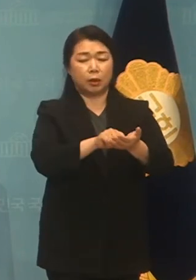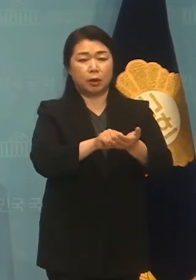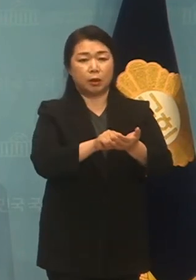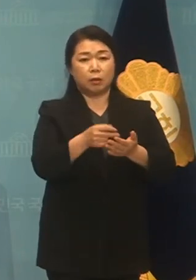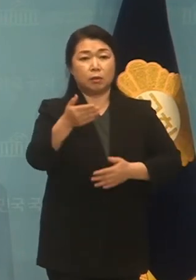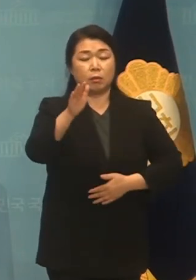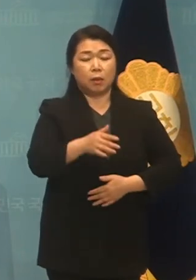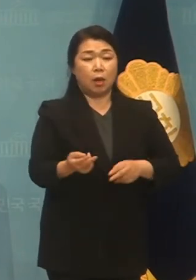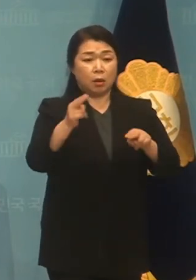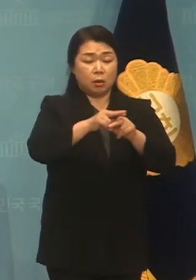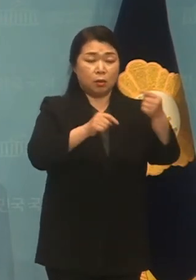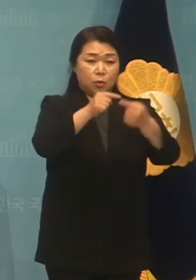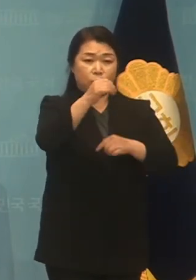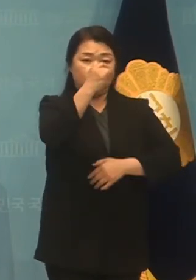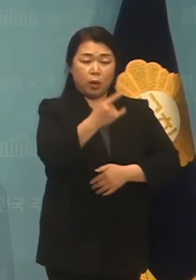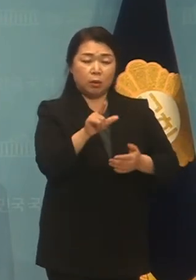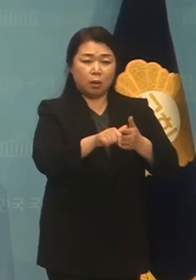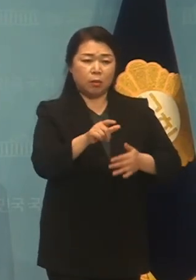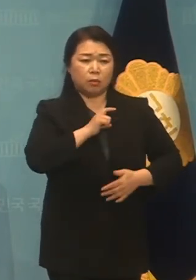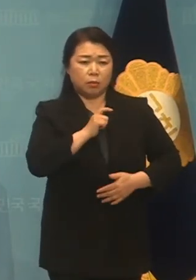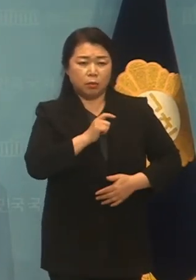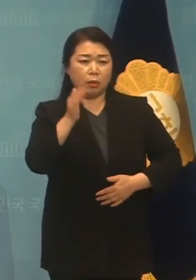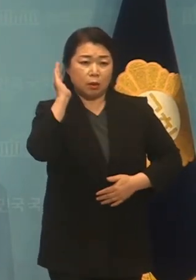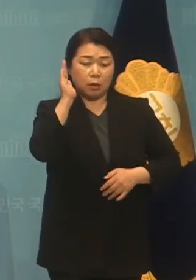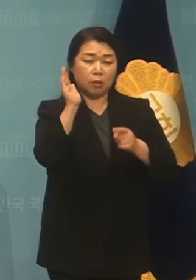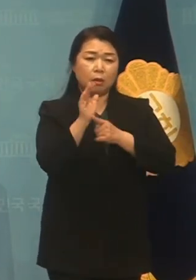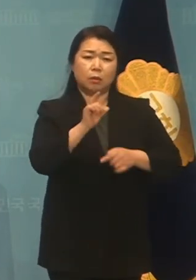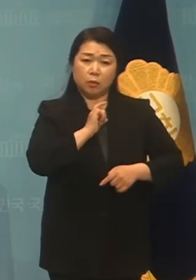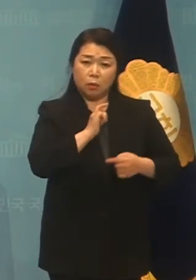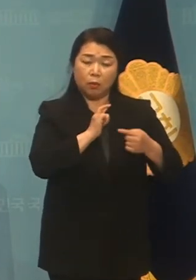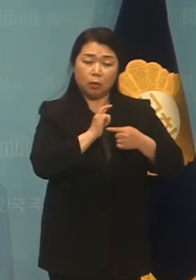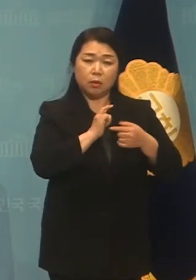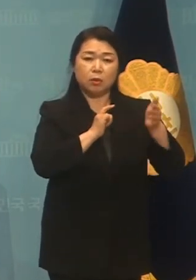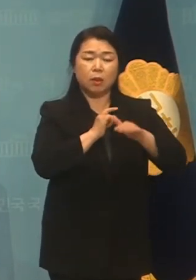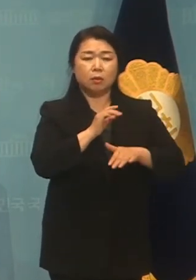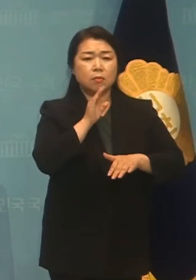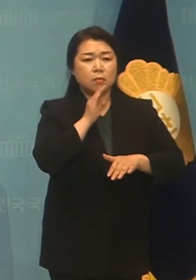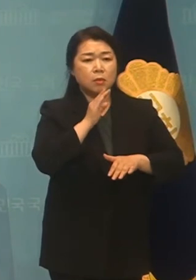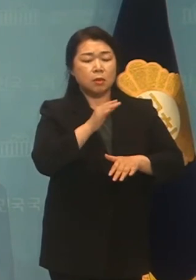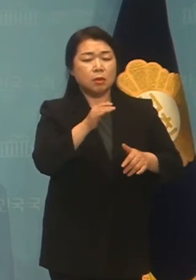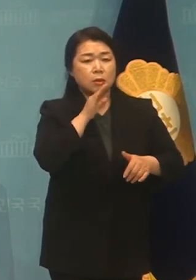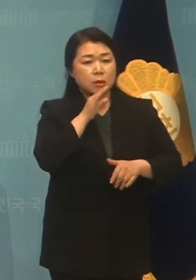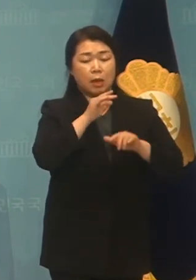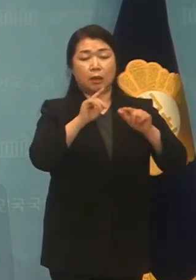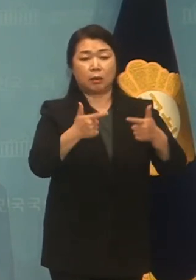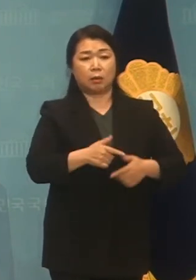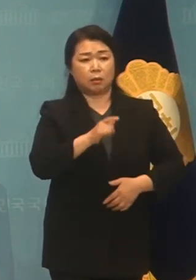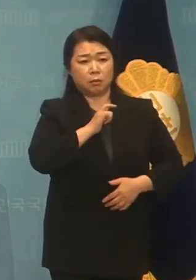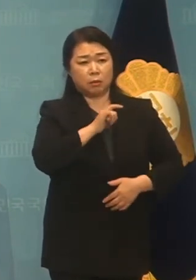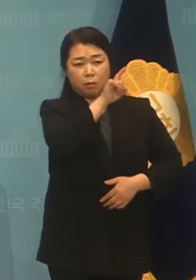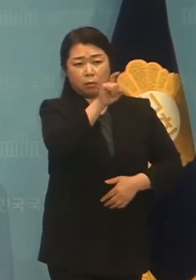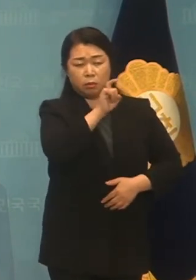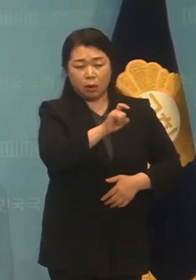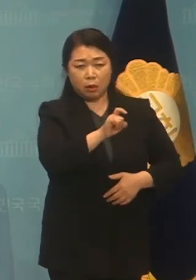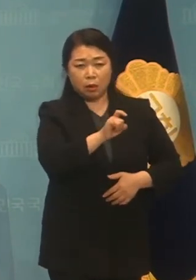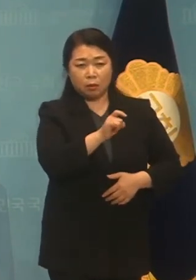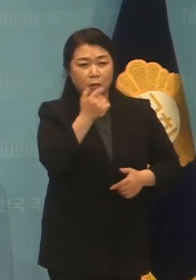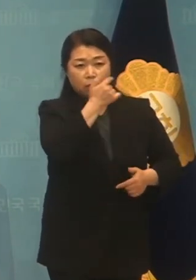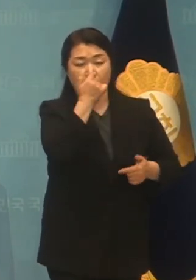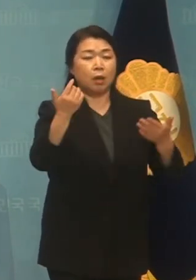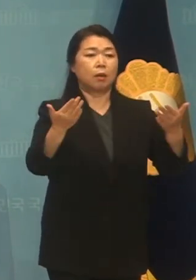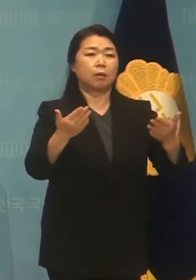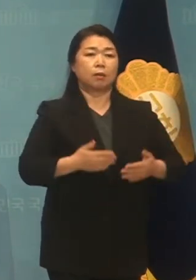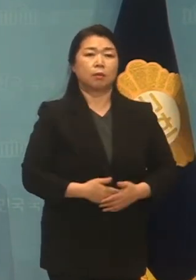그러나 인사청문 과정에서 어떤 의혹을 주장했다고 해서 그게 의혹이 현실이 되는 건 아니지 않습니까? 의혹만 하다가 끝났지 않습니까?